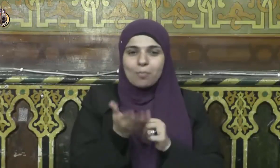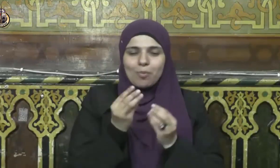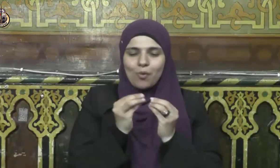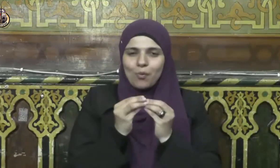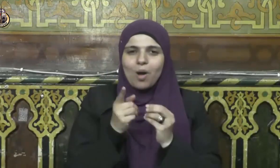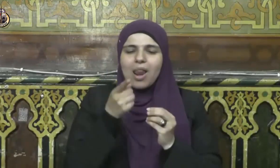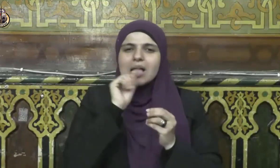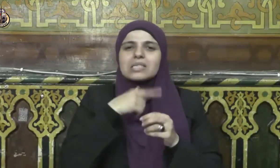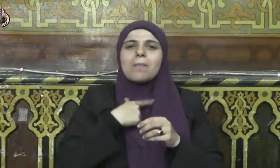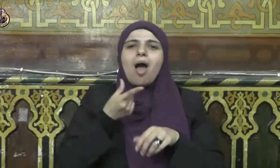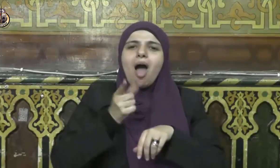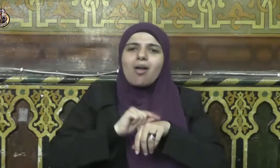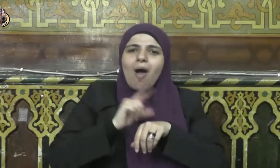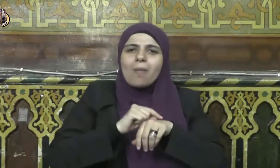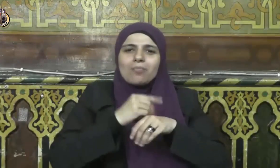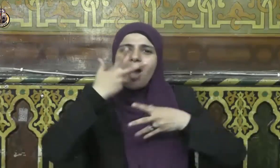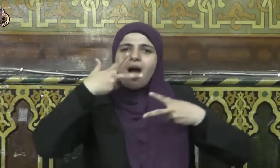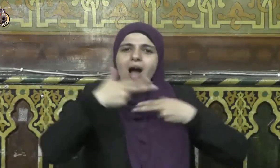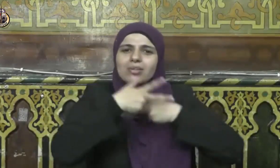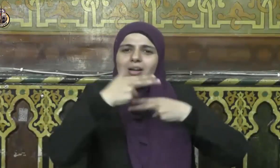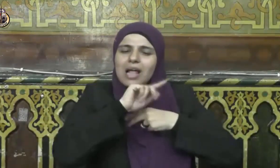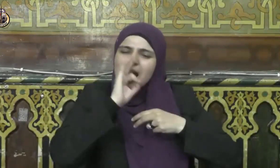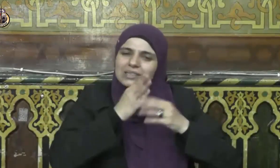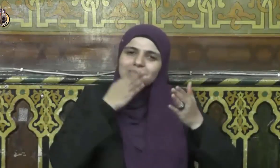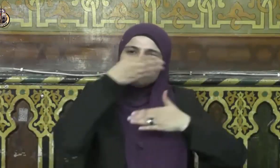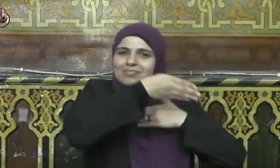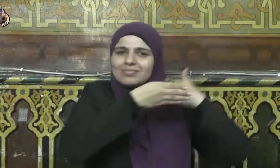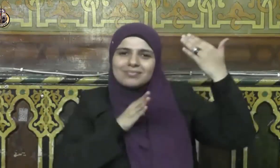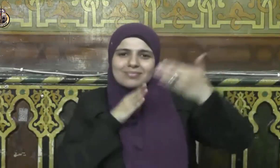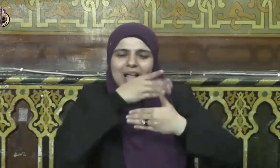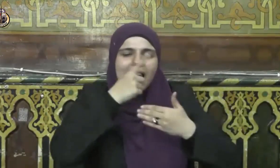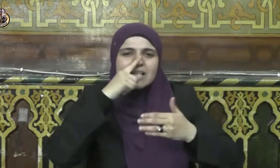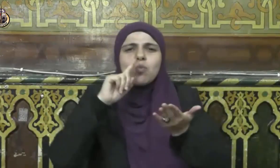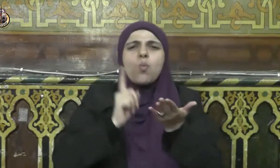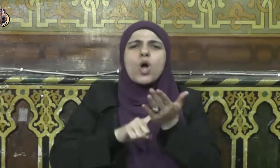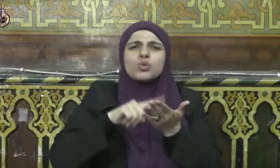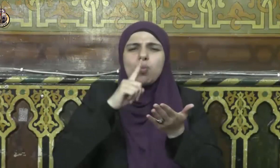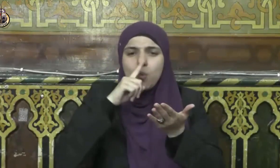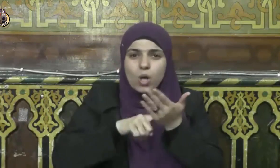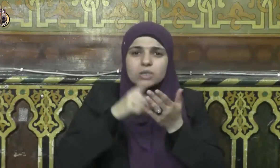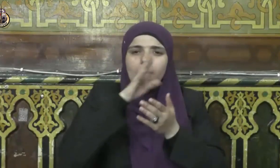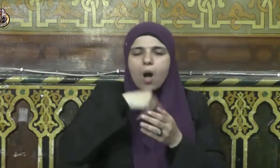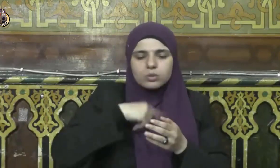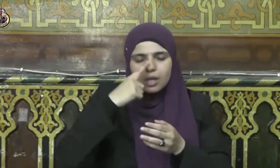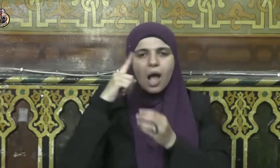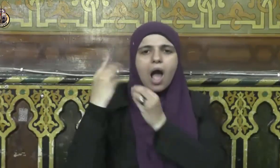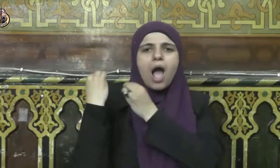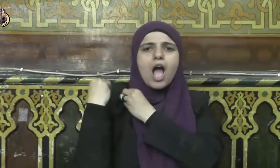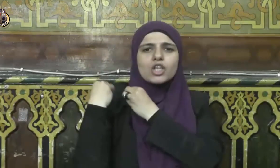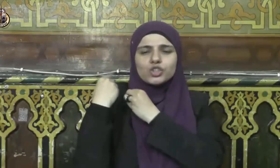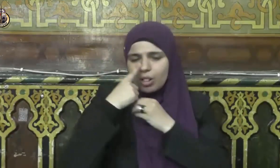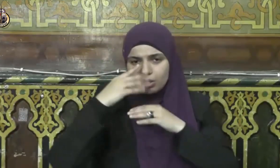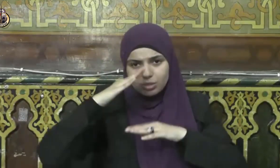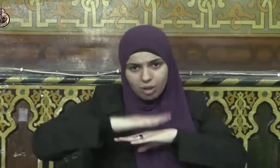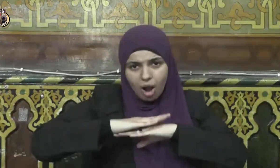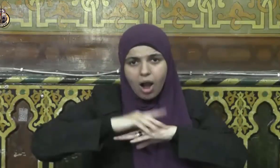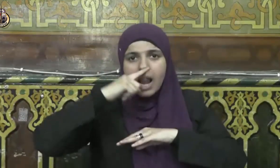أهمها صلة الأرحام التي تعد من أعظم الواجبات وأفضل الطاعات،